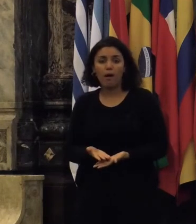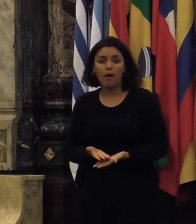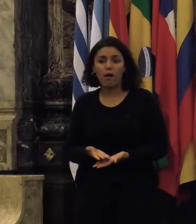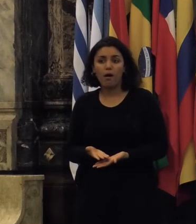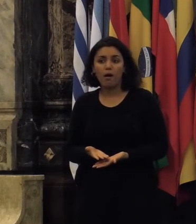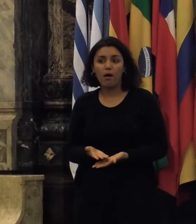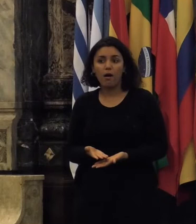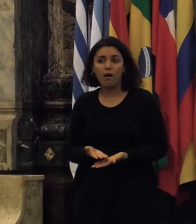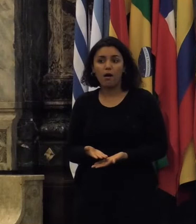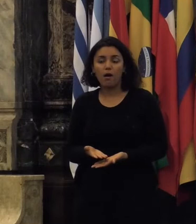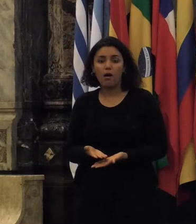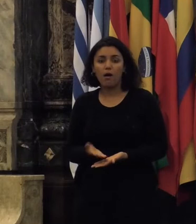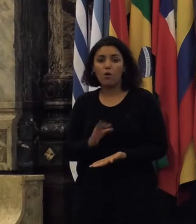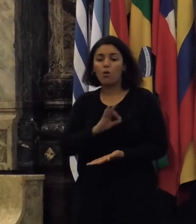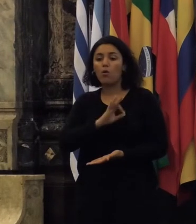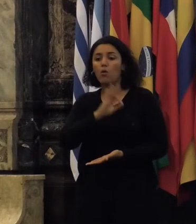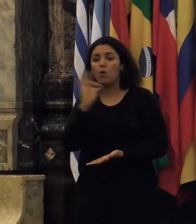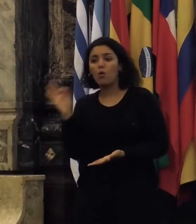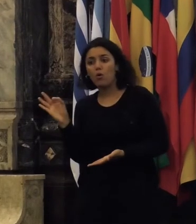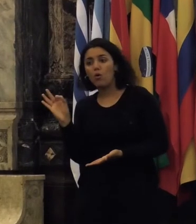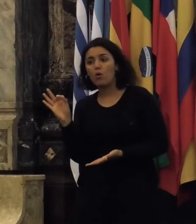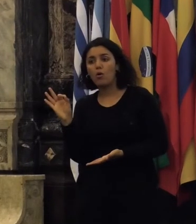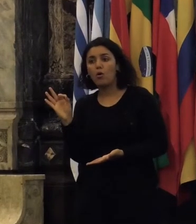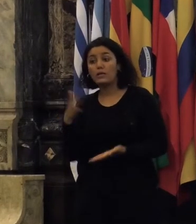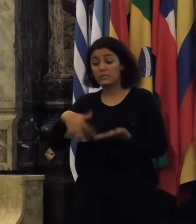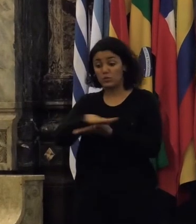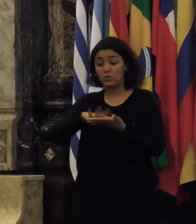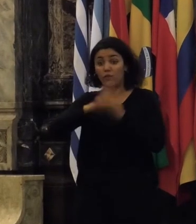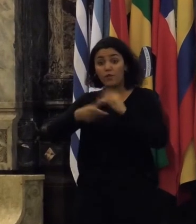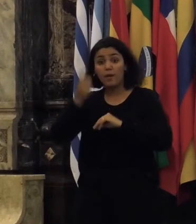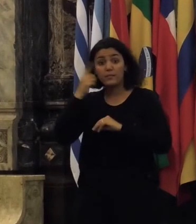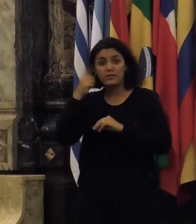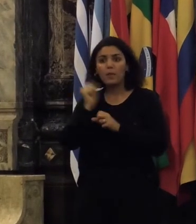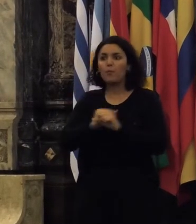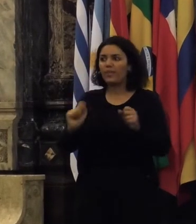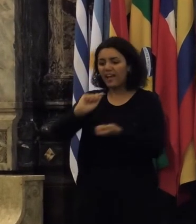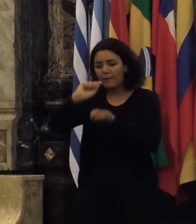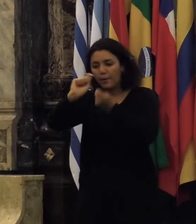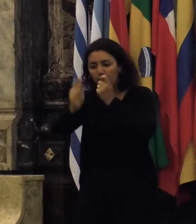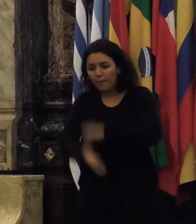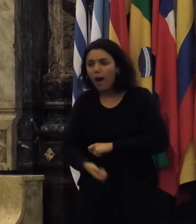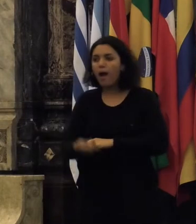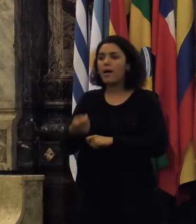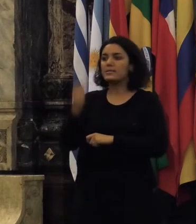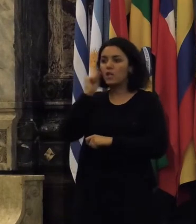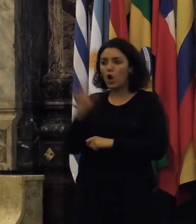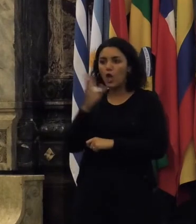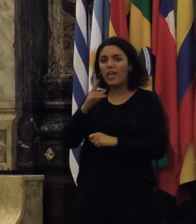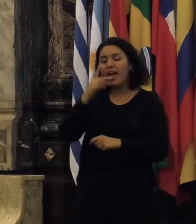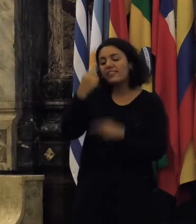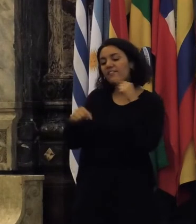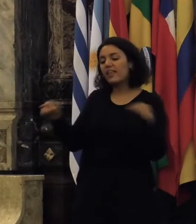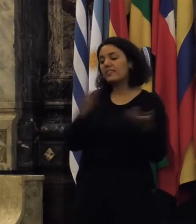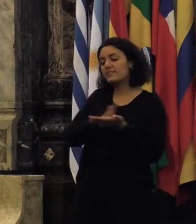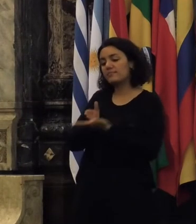o las cuestiones paradigmáticas interpelan a la psicología desde distintos campos de saber, a